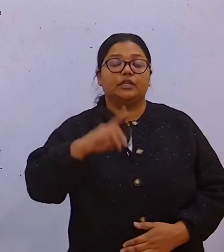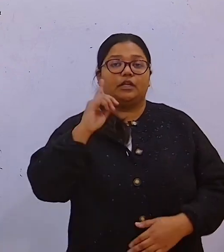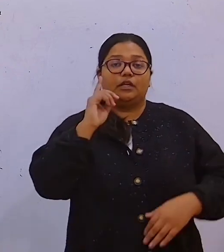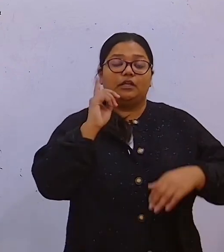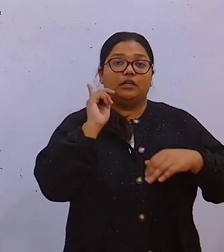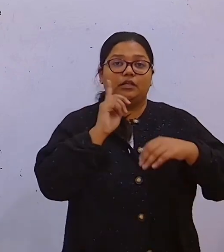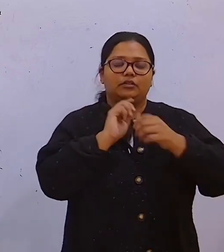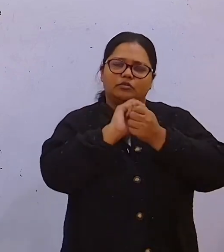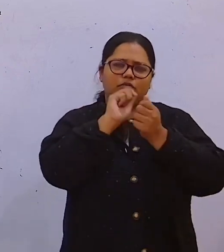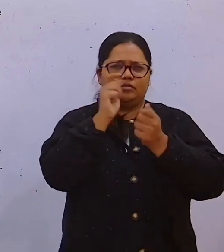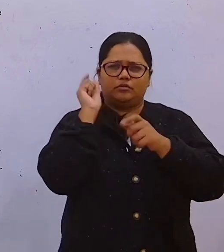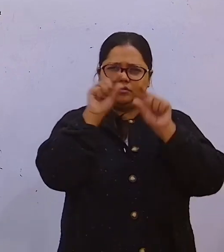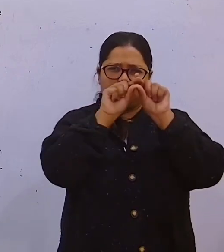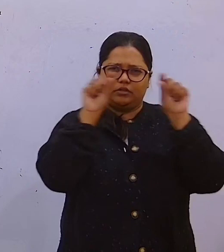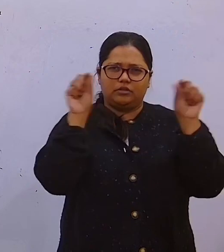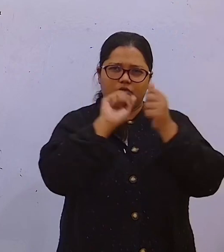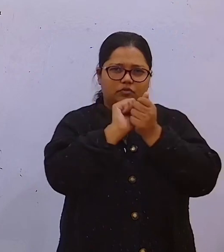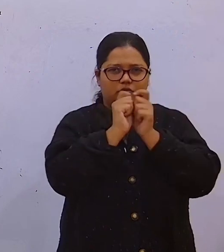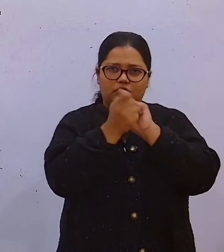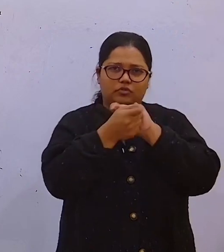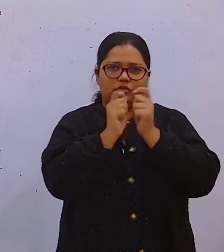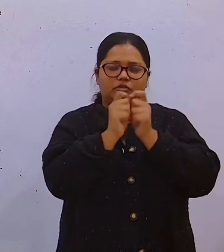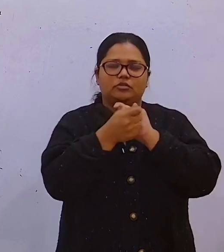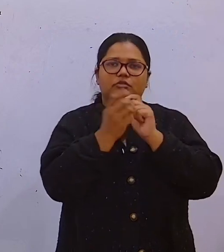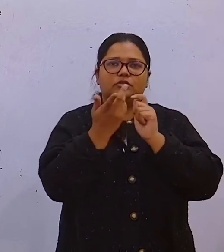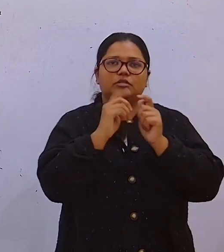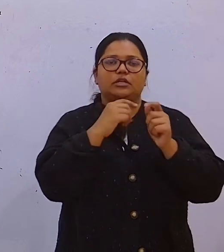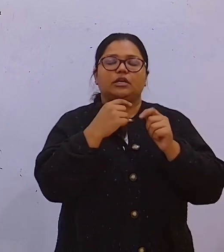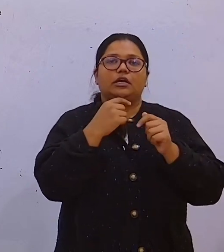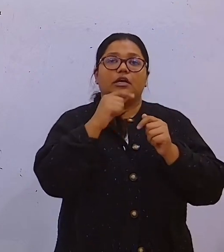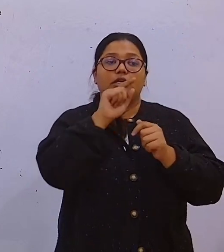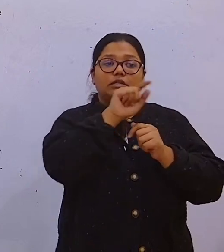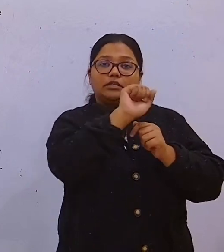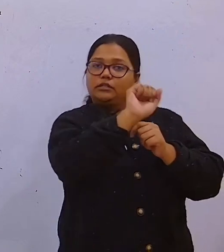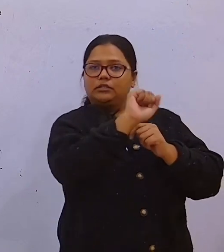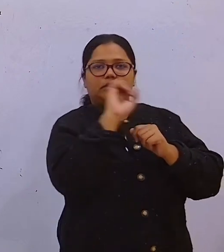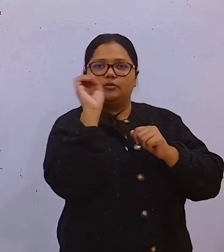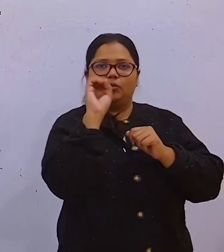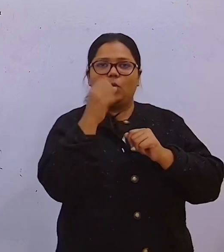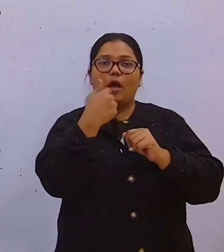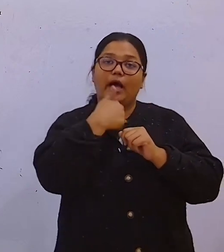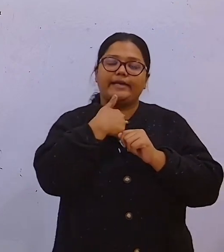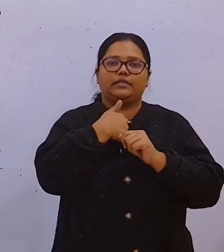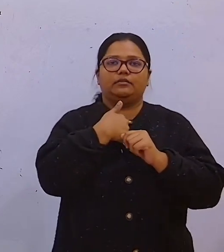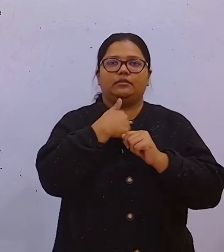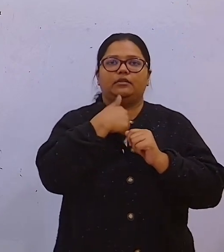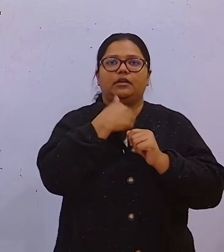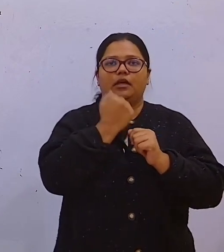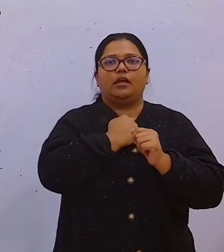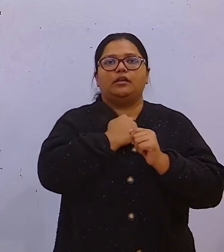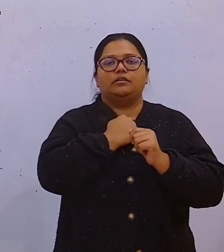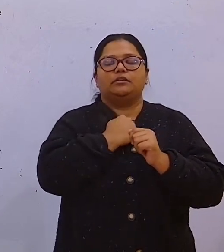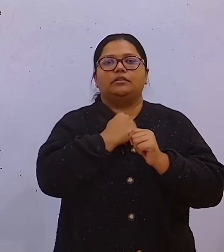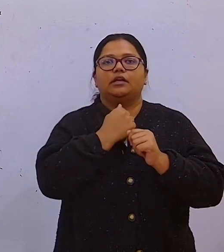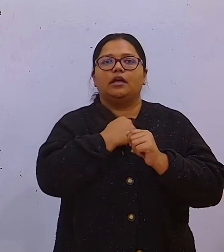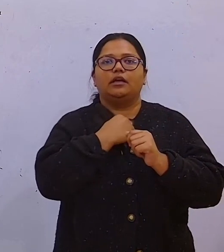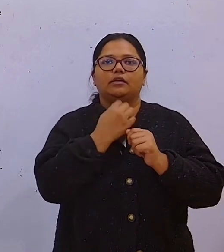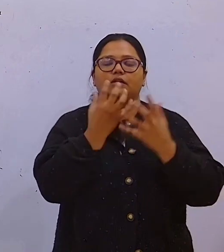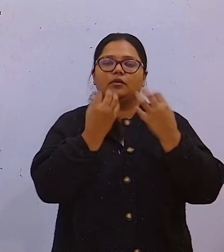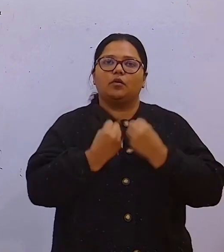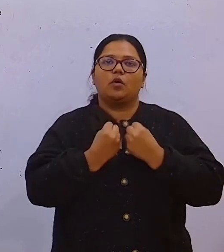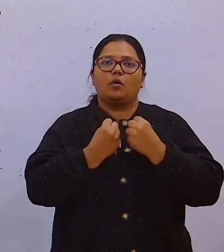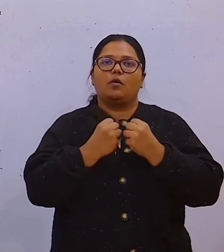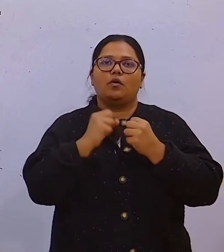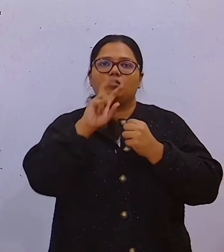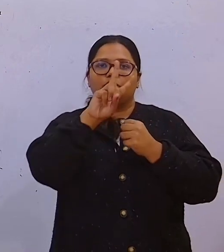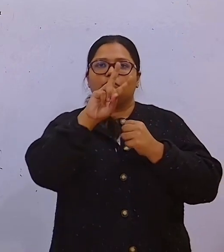आई गॉट 2 ब्रेड, 2 ब्रेड है तो उसका करेक्ट वर्जन क्या होगा। हम लोग तो हमेशा ऐसे ही बोलते